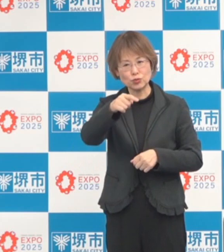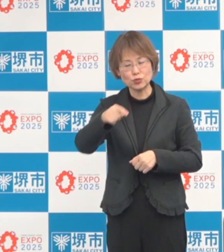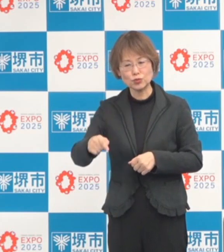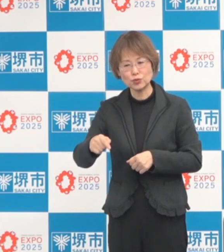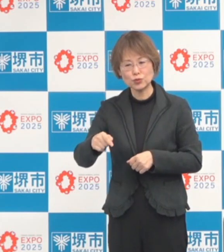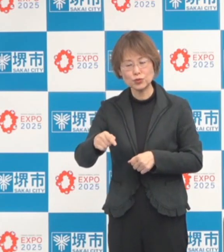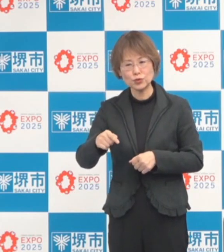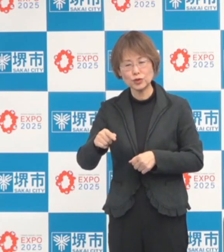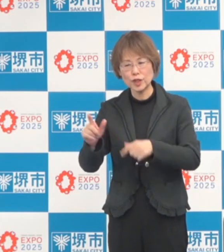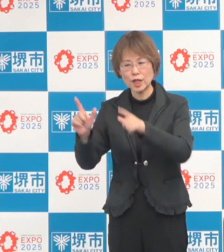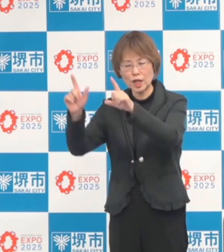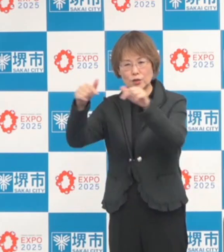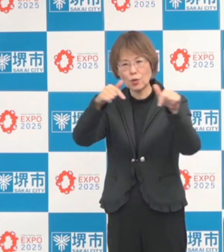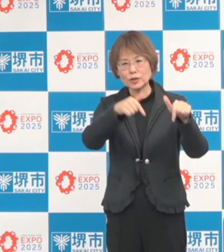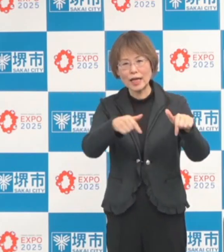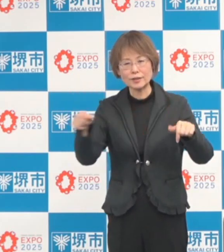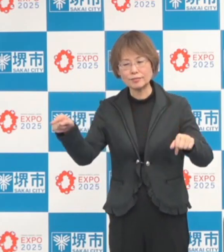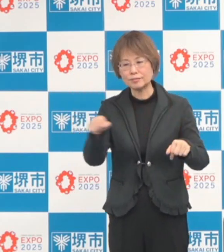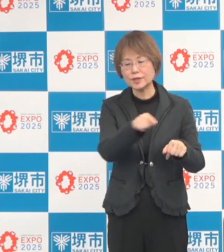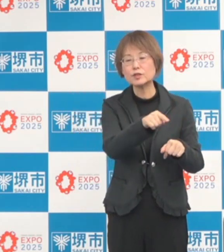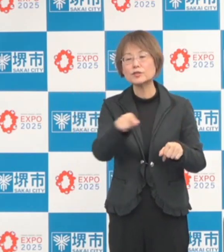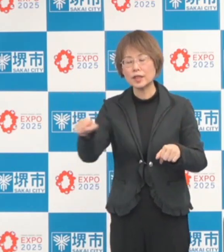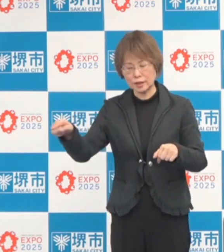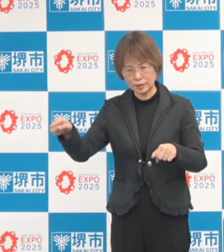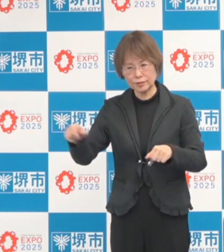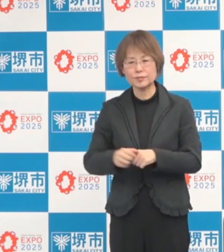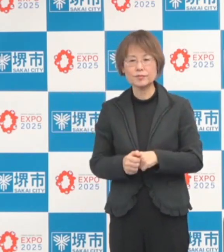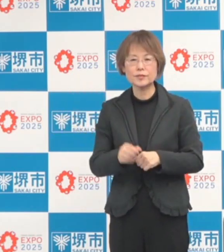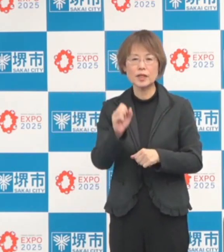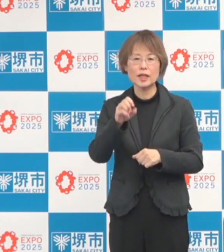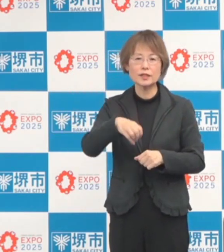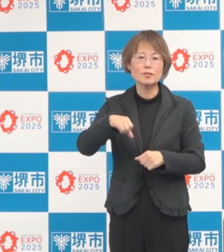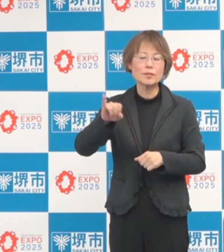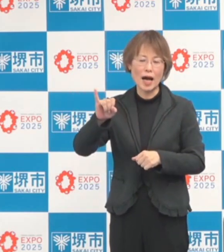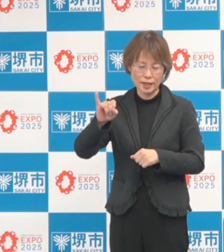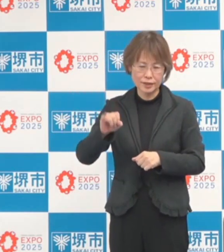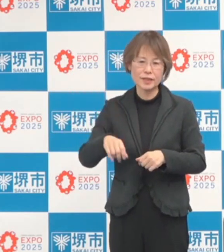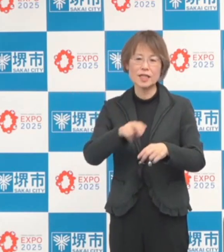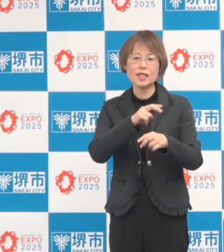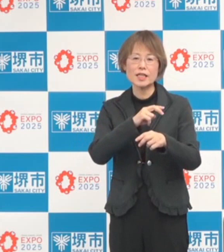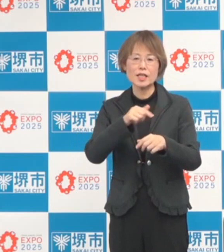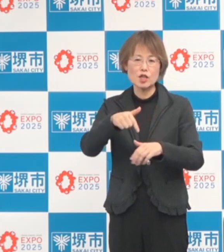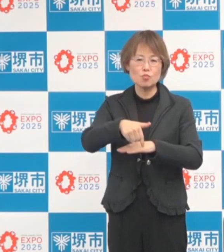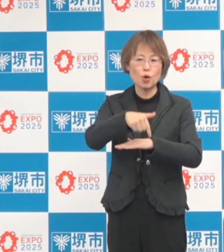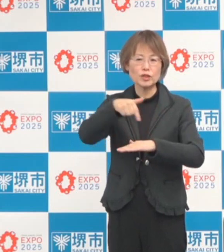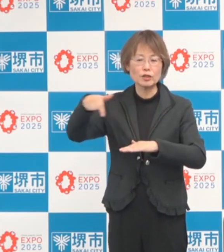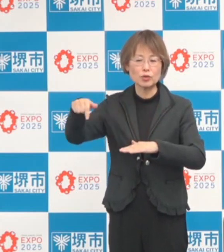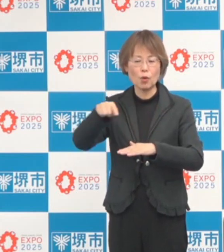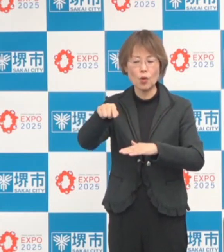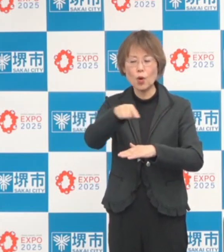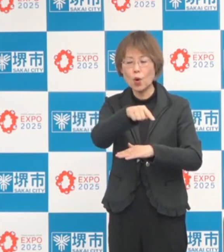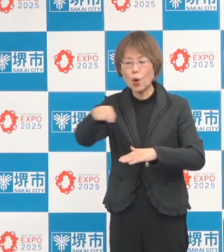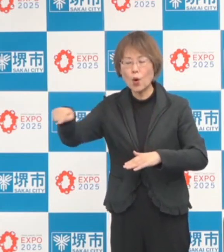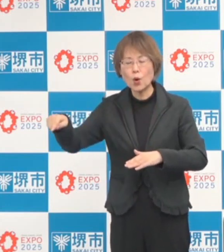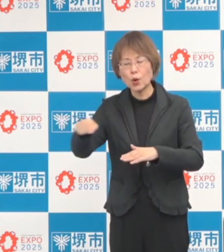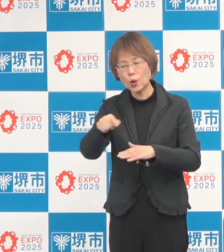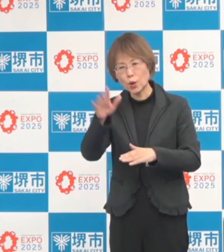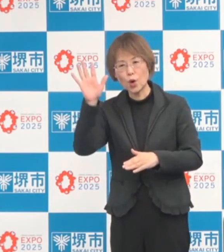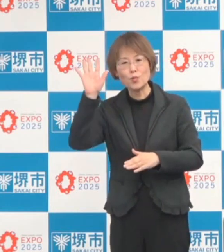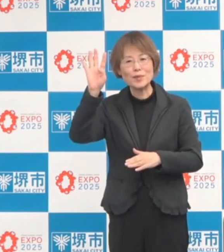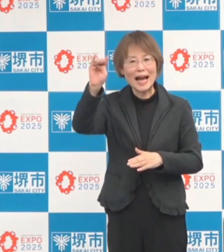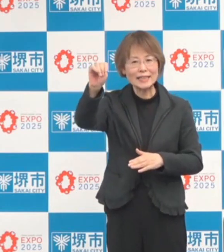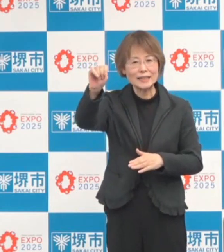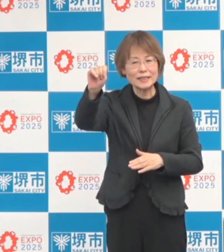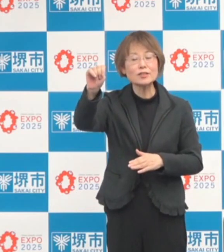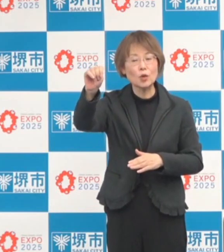東西軸である堺 SMI プロジェクトの都心ラインを、ここを未来軸としながら、歴史